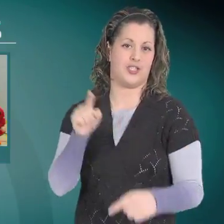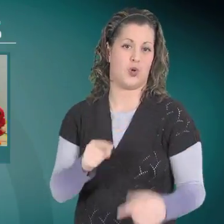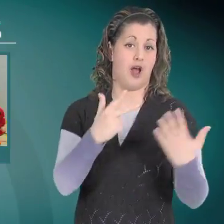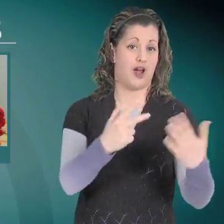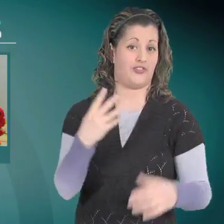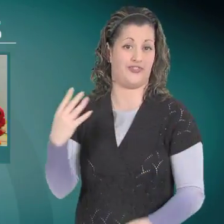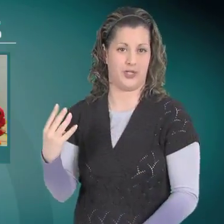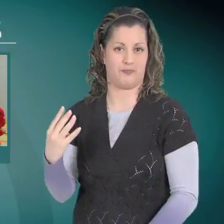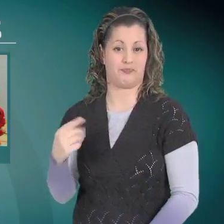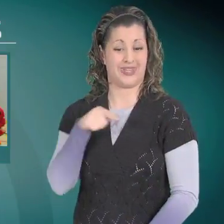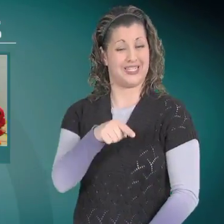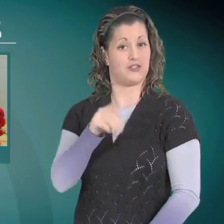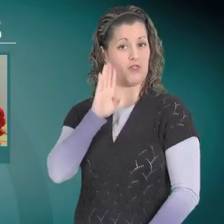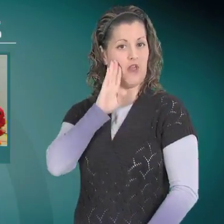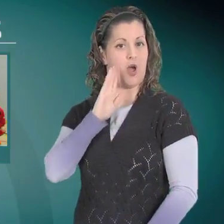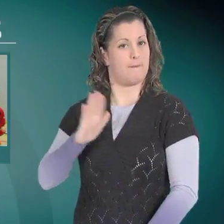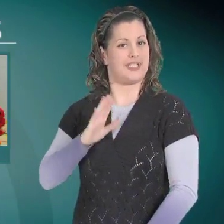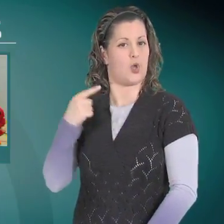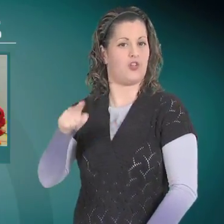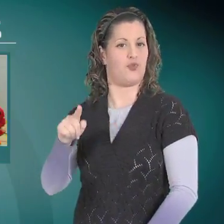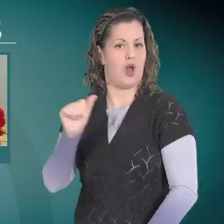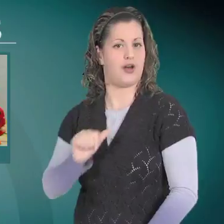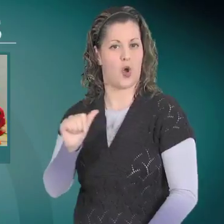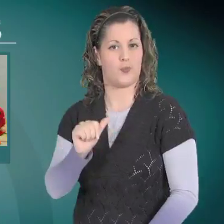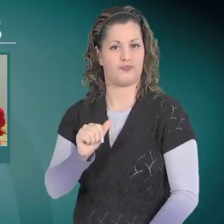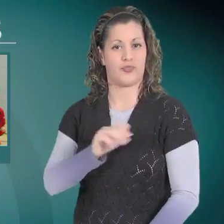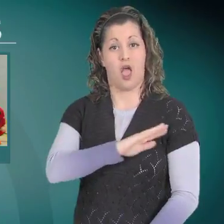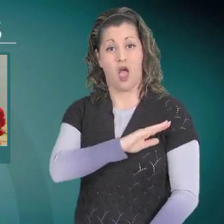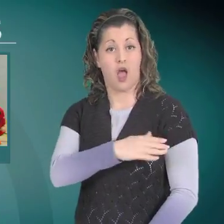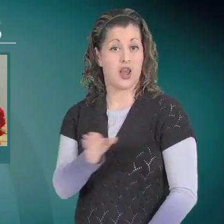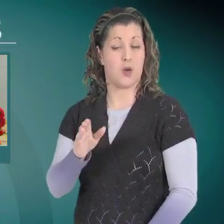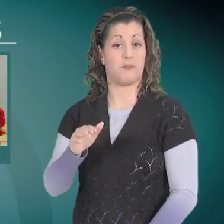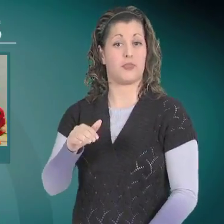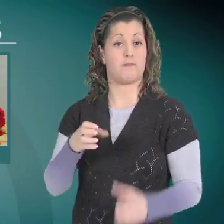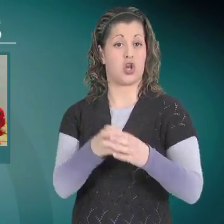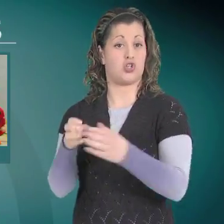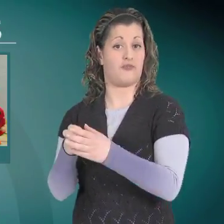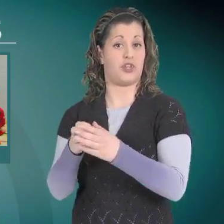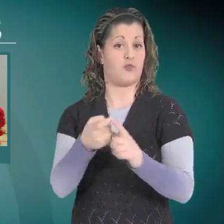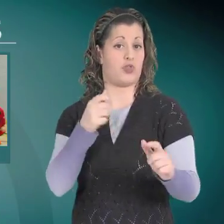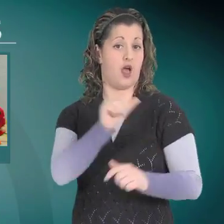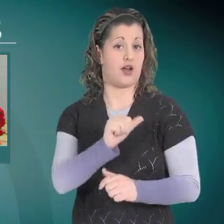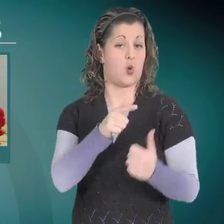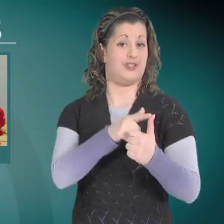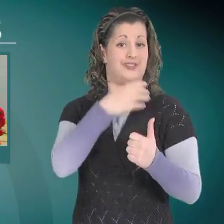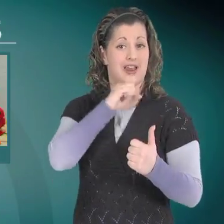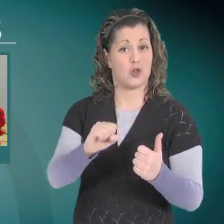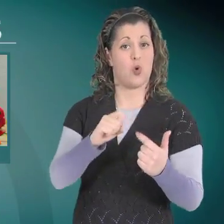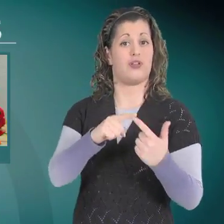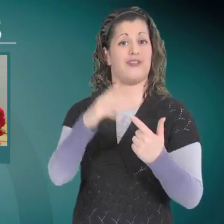ebenfalls aarau gegen zürich gesiegt mit dem resultat 8 zu 4 es war ein besonderer tag für aarau bei den senioren den herren und den damen gewann